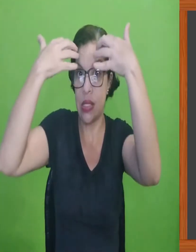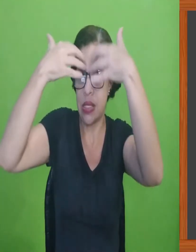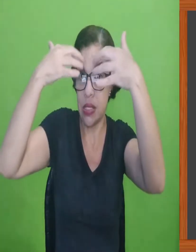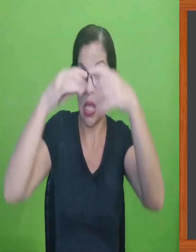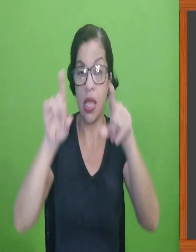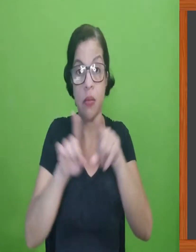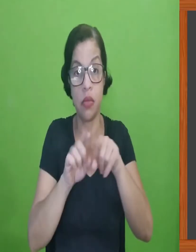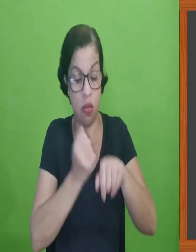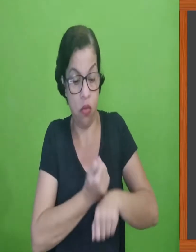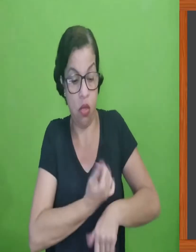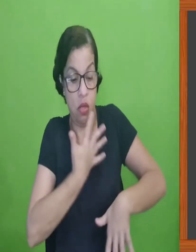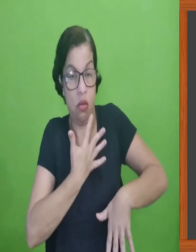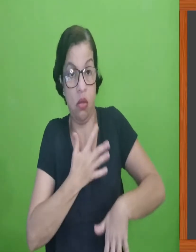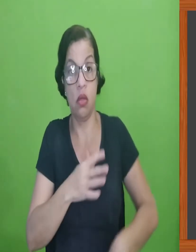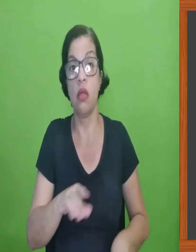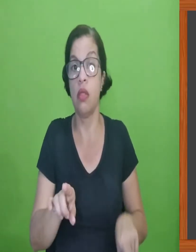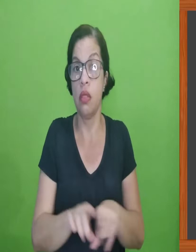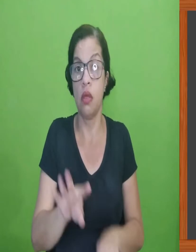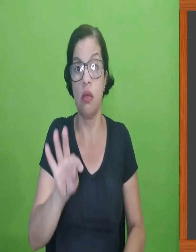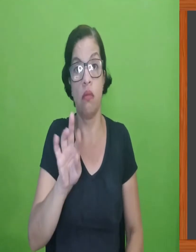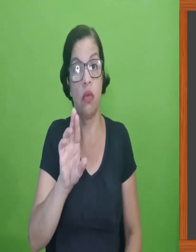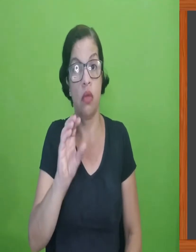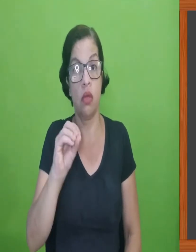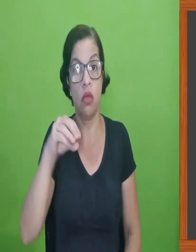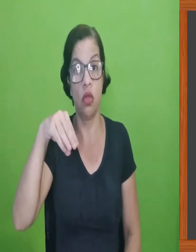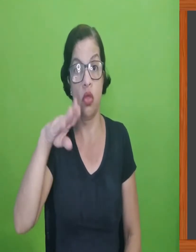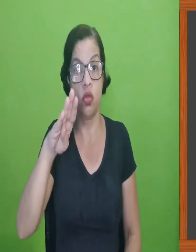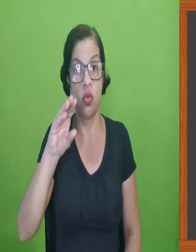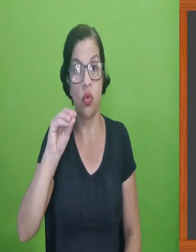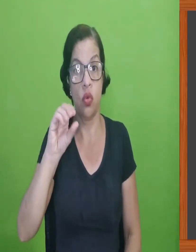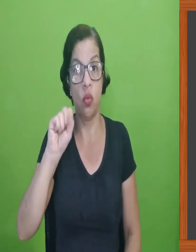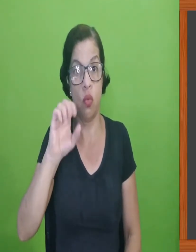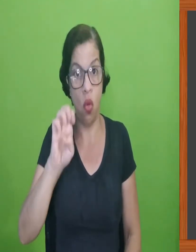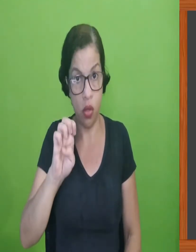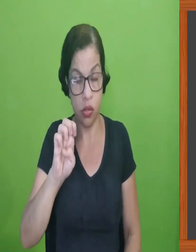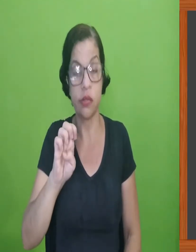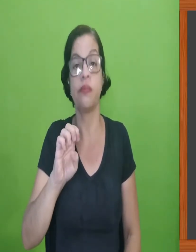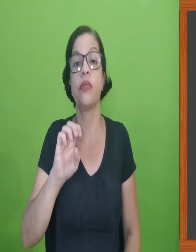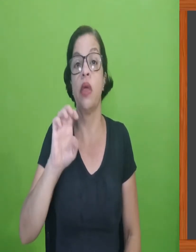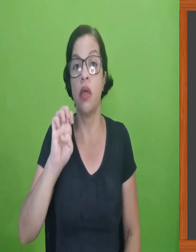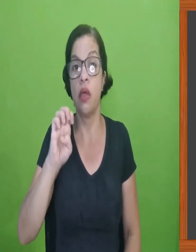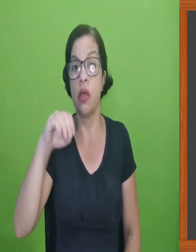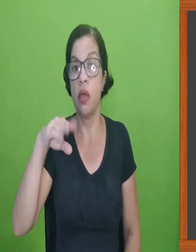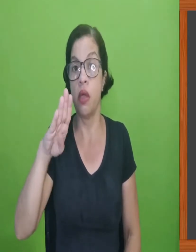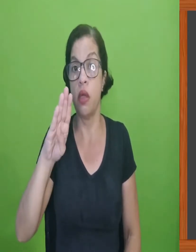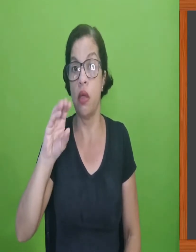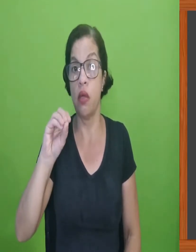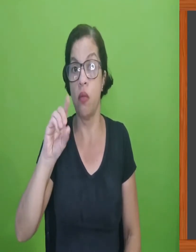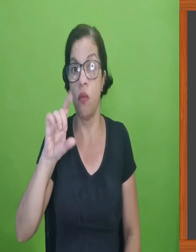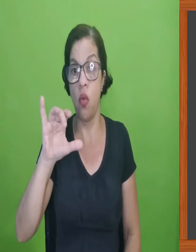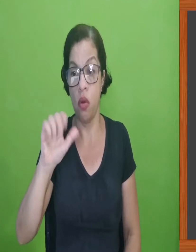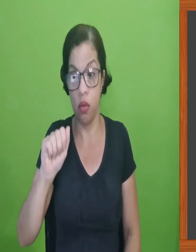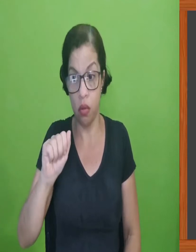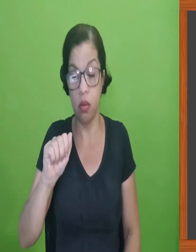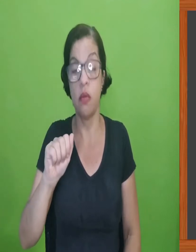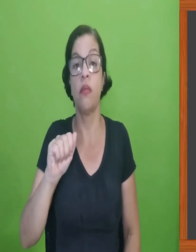periférica, a trombose venosa profunda, a embolia pulmonar, a doença reumática cardíaca e